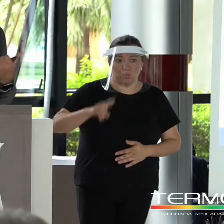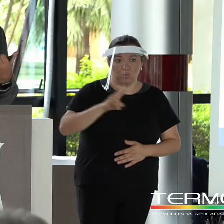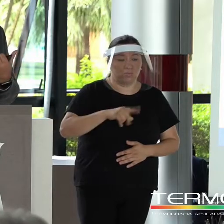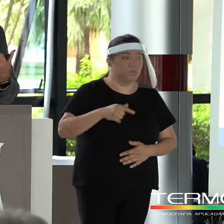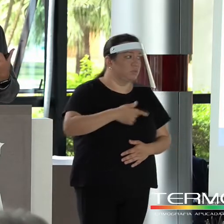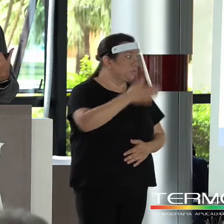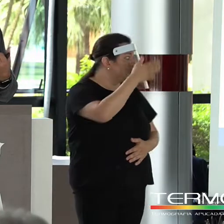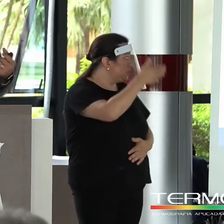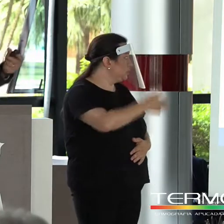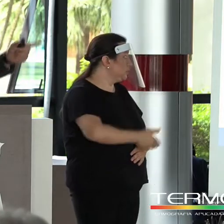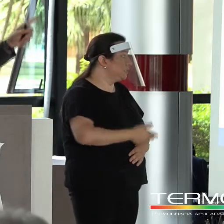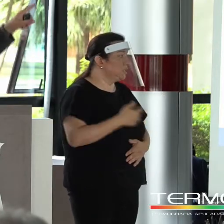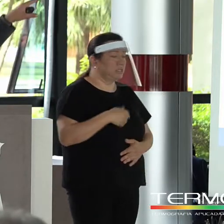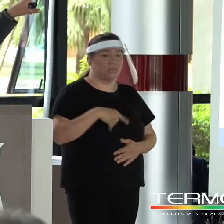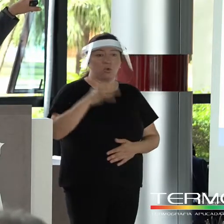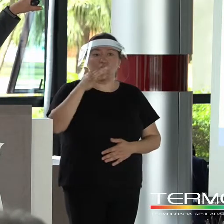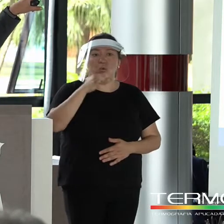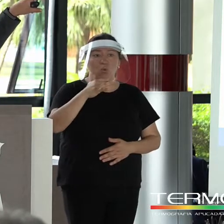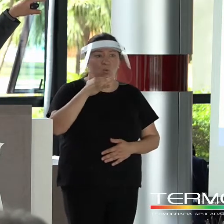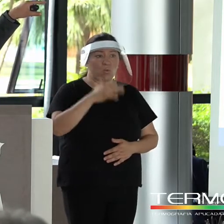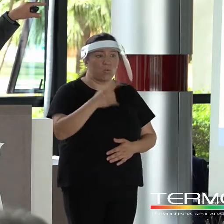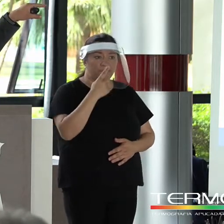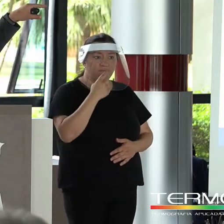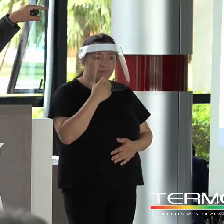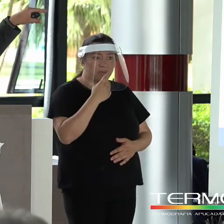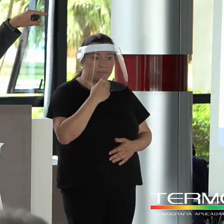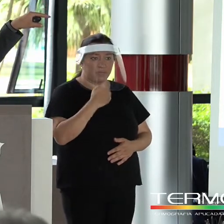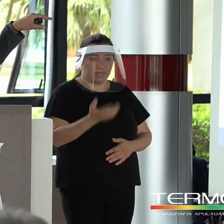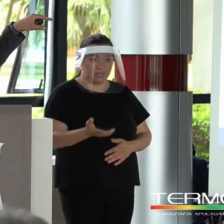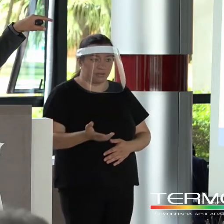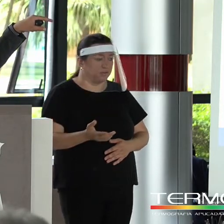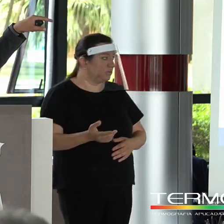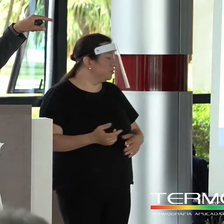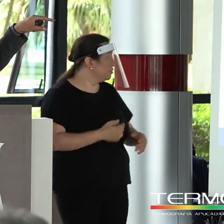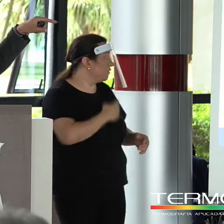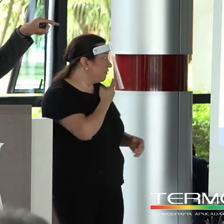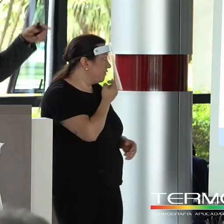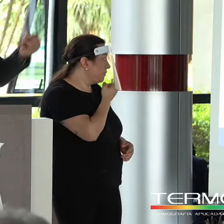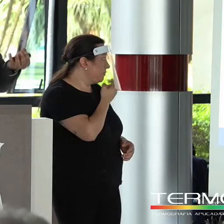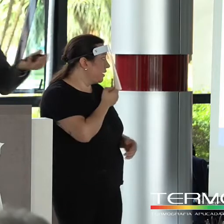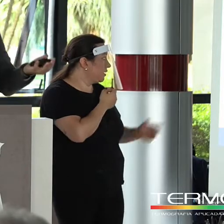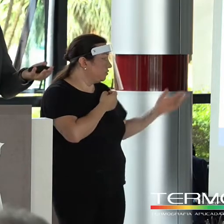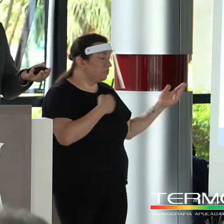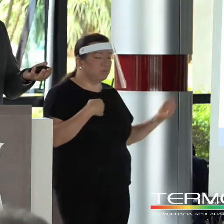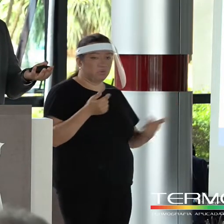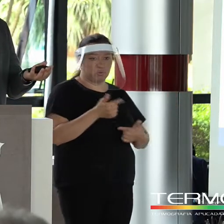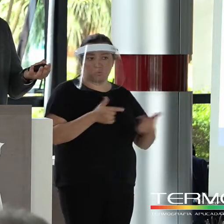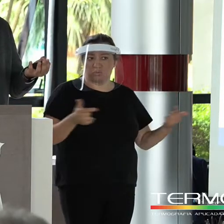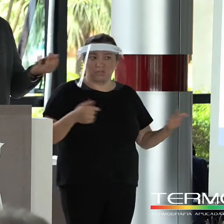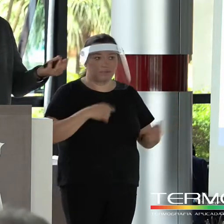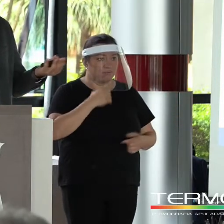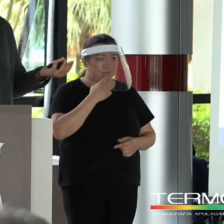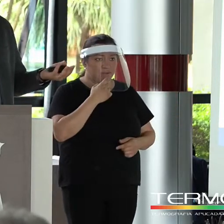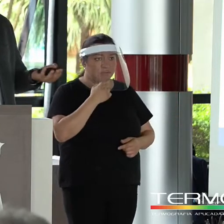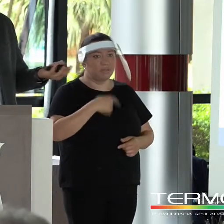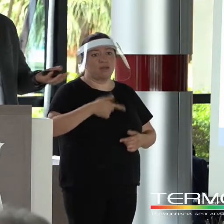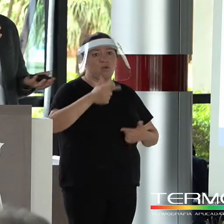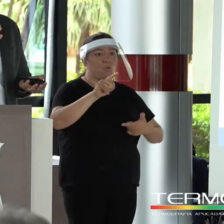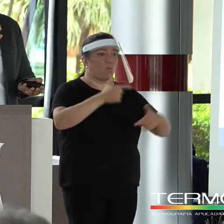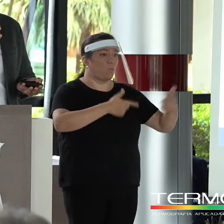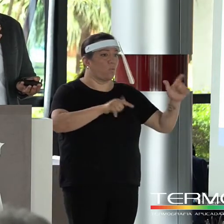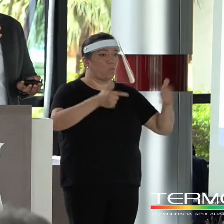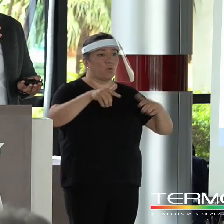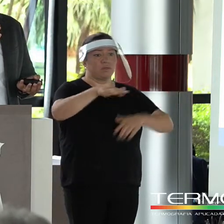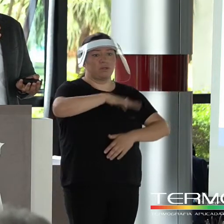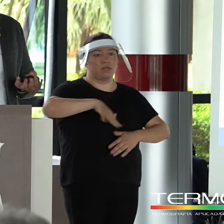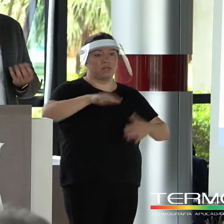estão em vermelho. E se vocês olharem as que não estão em vermelho, basicamente todas vão ter um foco no setor